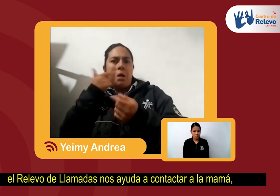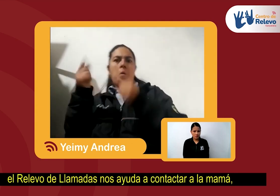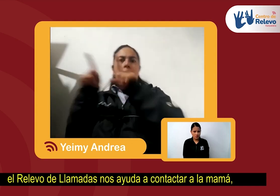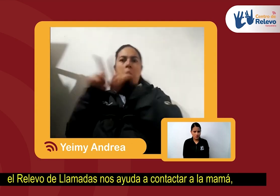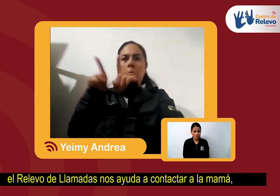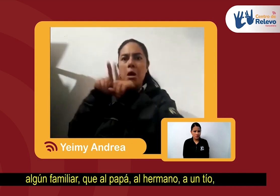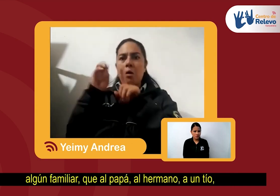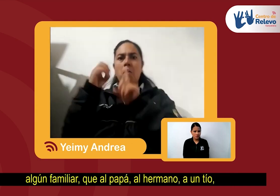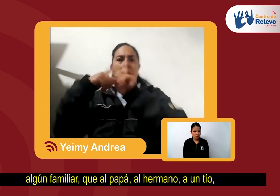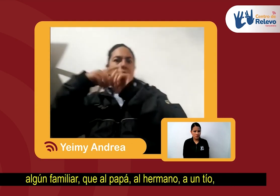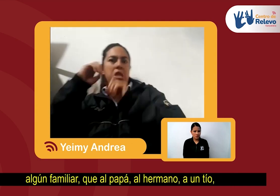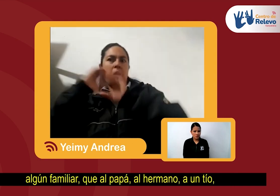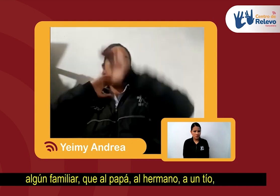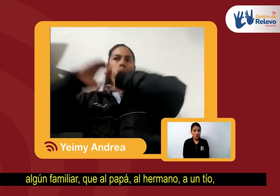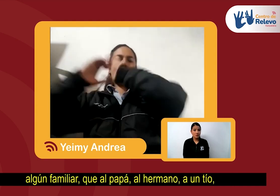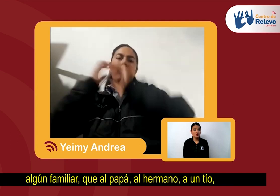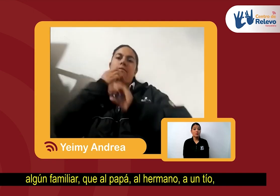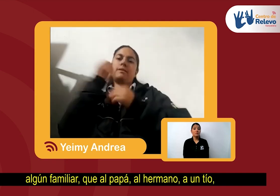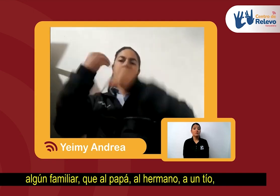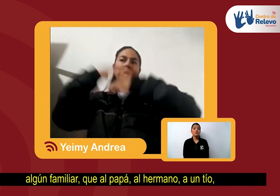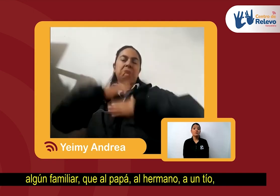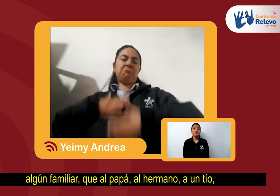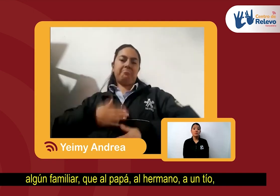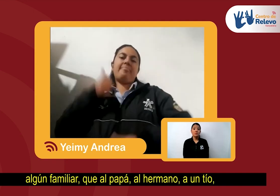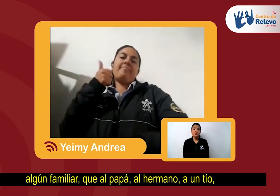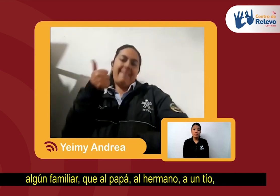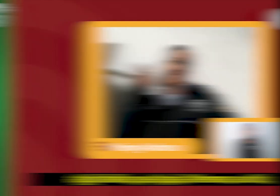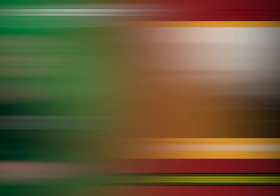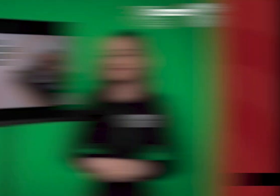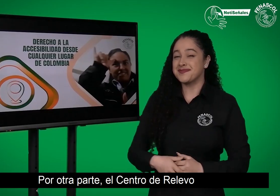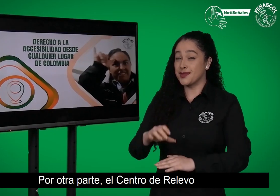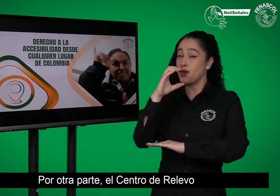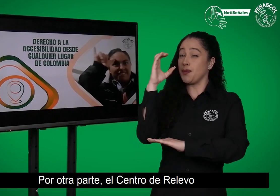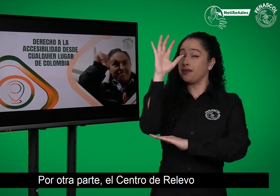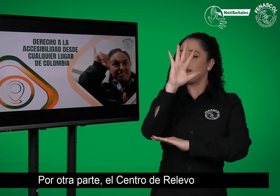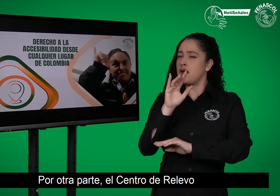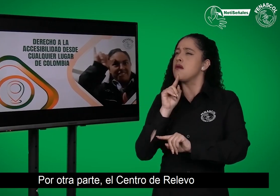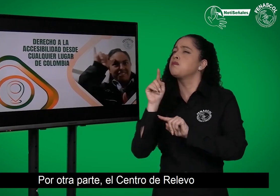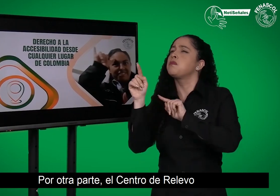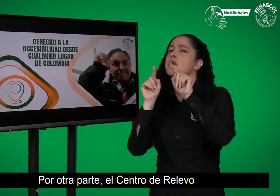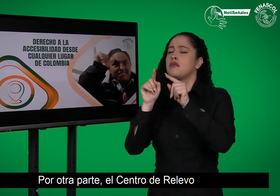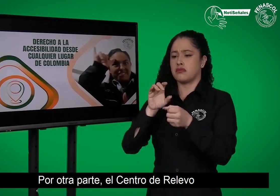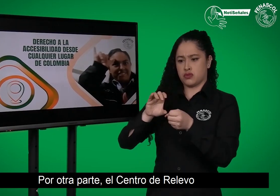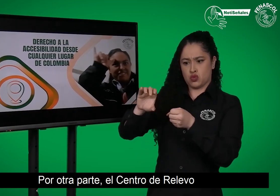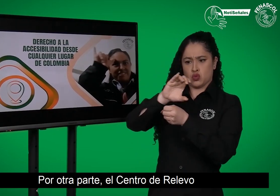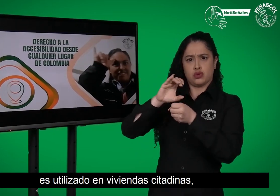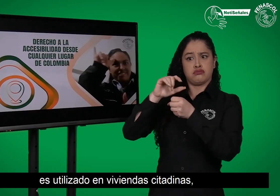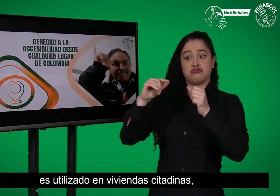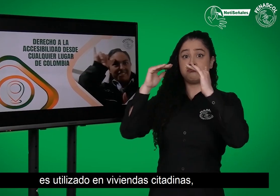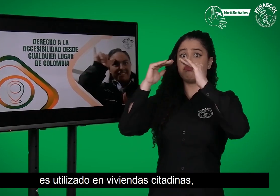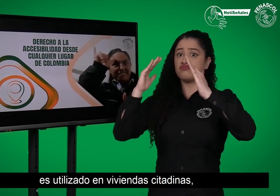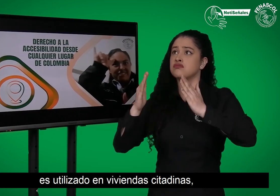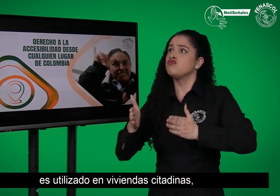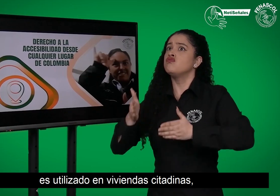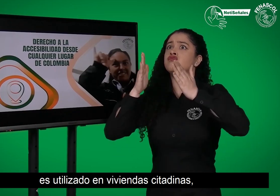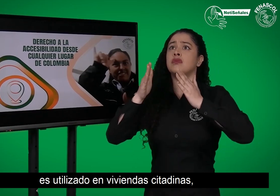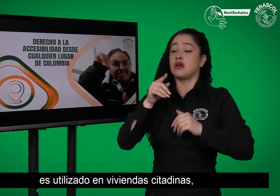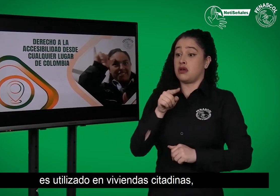a la mamá, a algún familiar, que al papá, al hermano, a un tío. Por otra parte, el Centro de Relevo es utilizado en viviendas